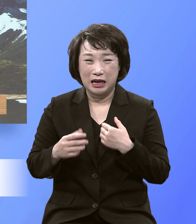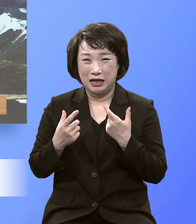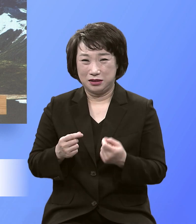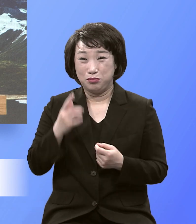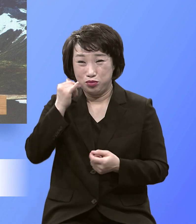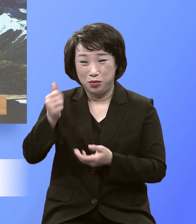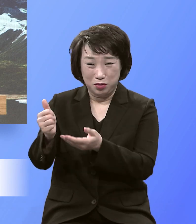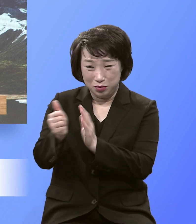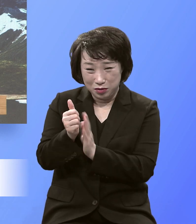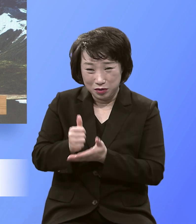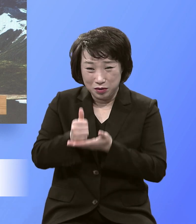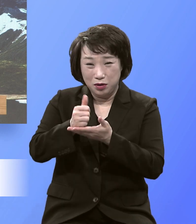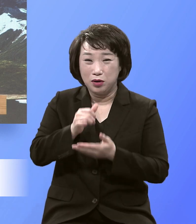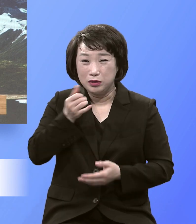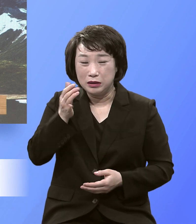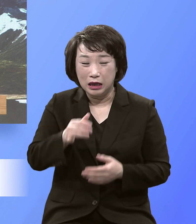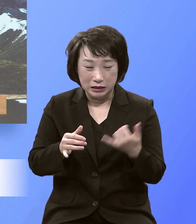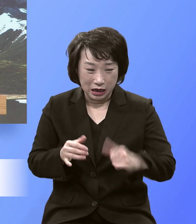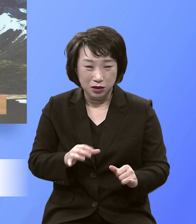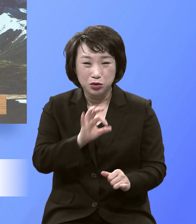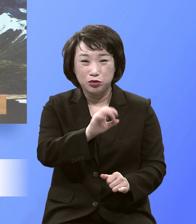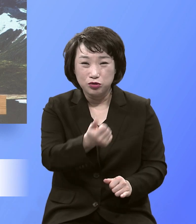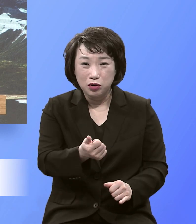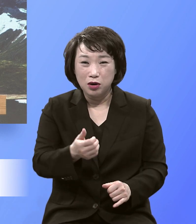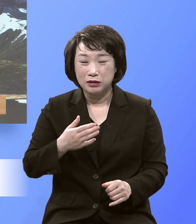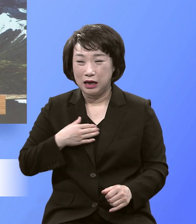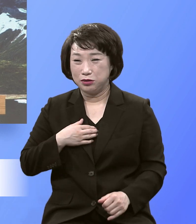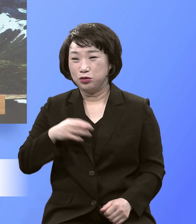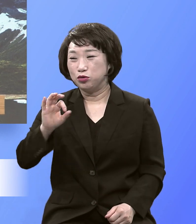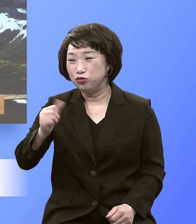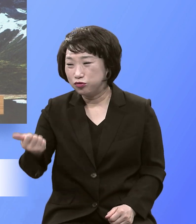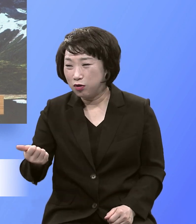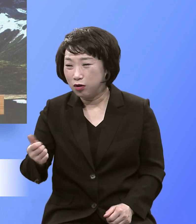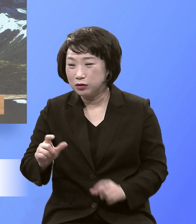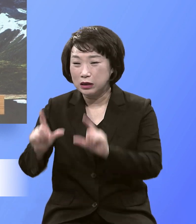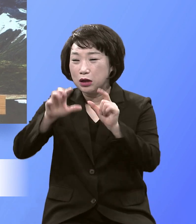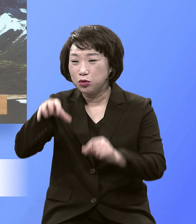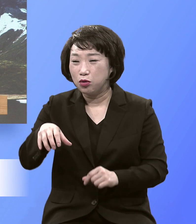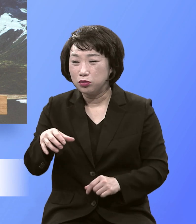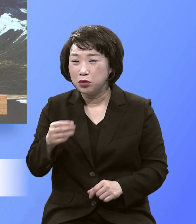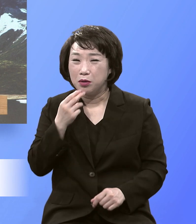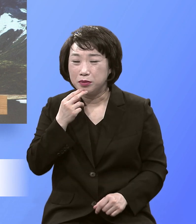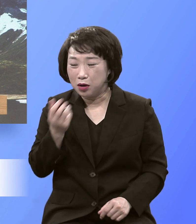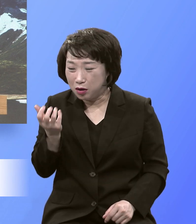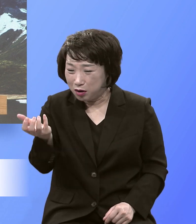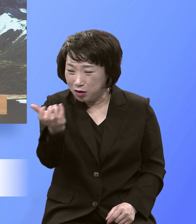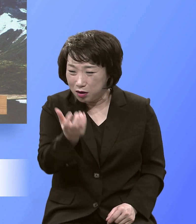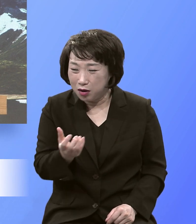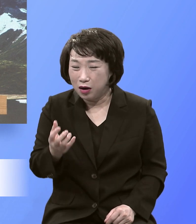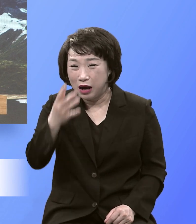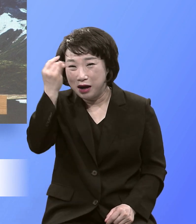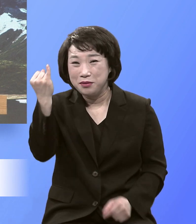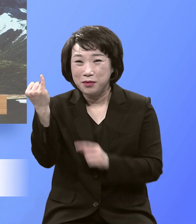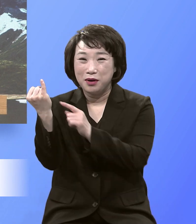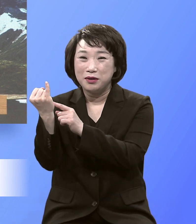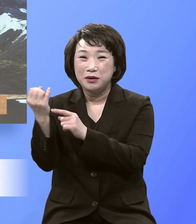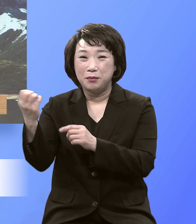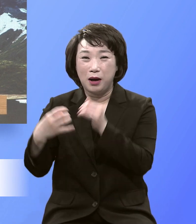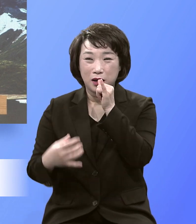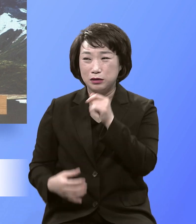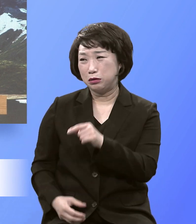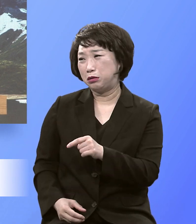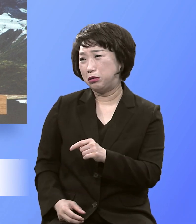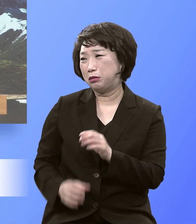있는데 자식도 돈도 없고 자기도 돈 없으니까 거처도 없이 이리저리 왔다 갔다 한다고는 그